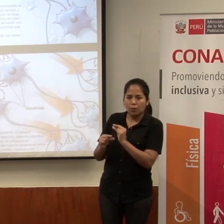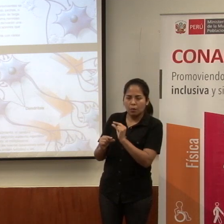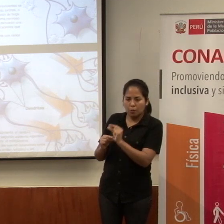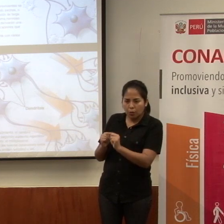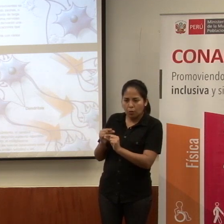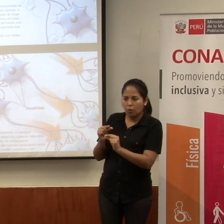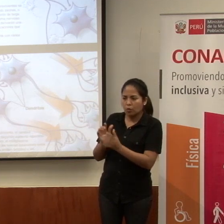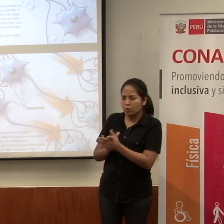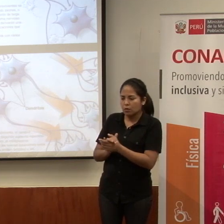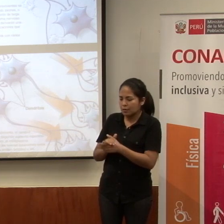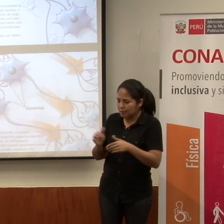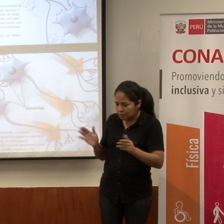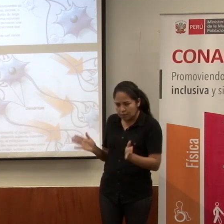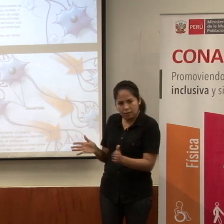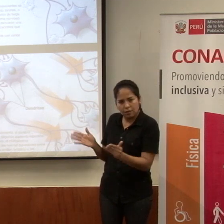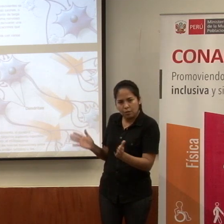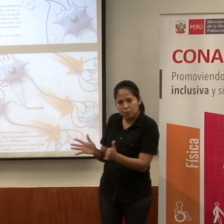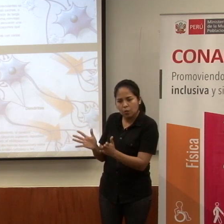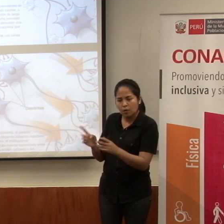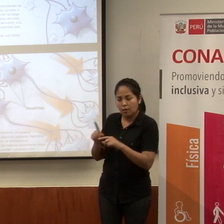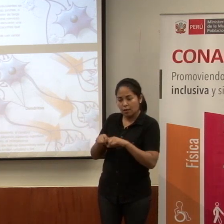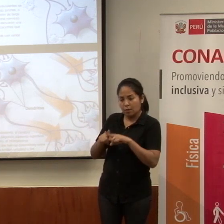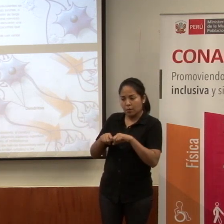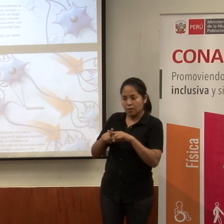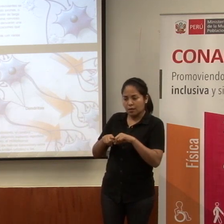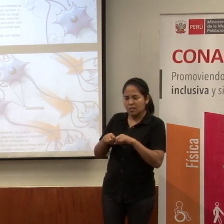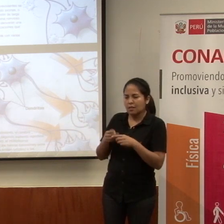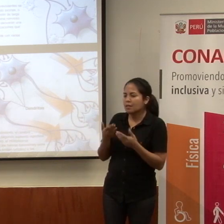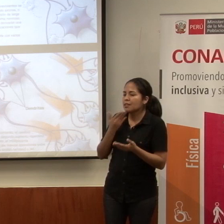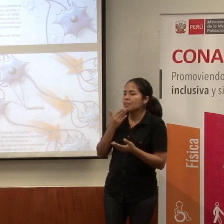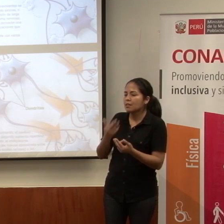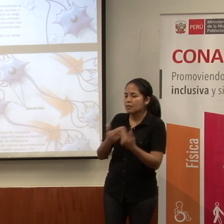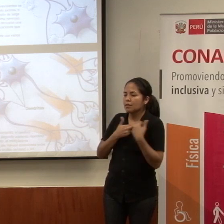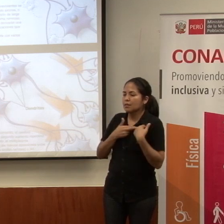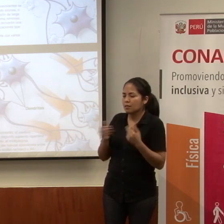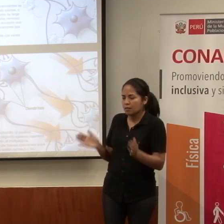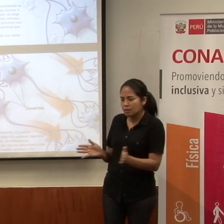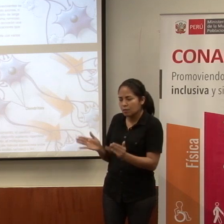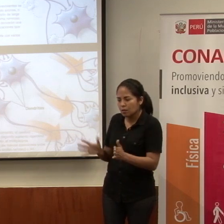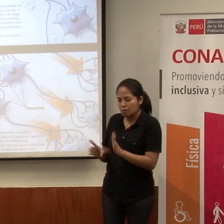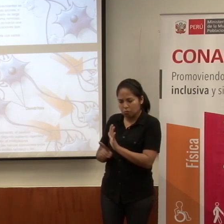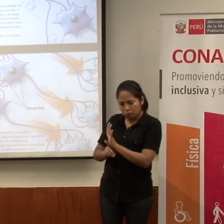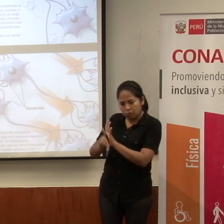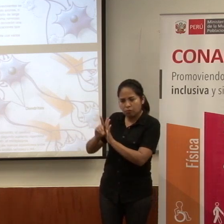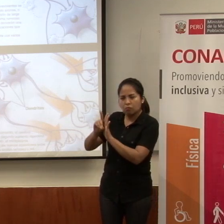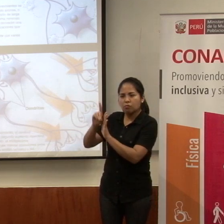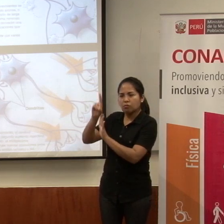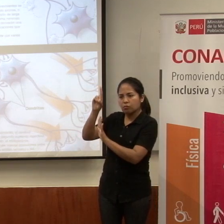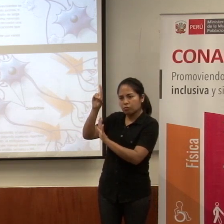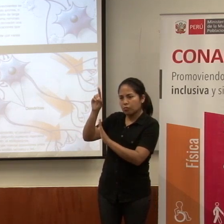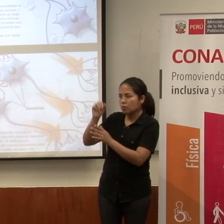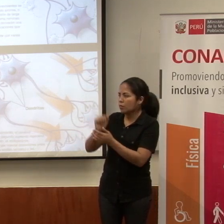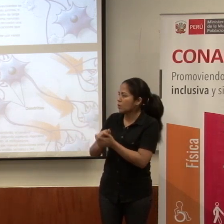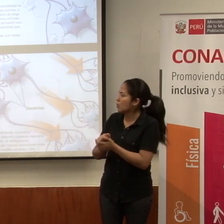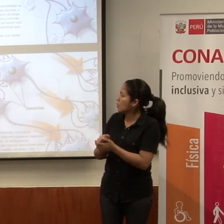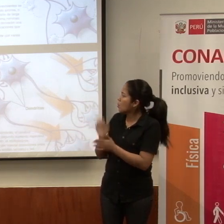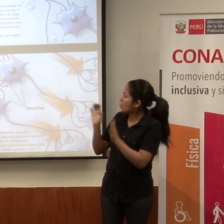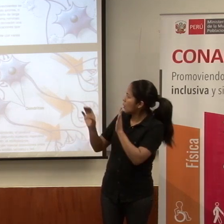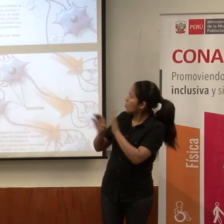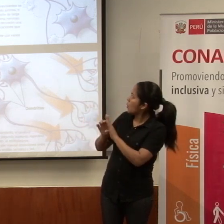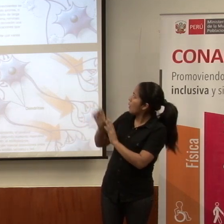de que uno las vaya estimulando y depende del área que va estimulando, van desarrollándose, y cómo las que no